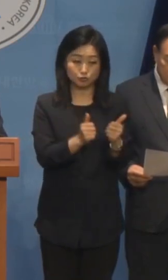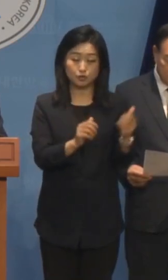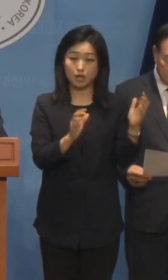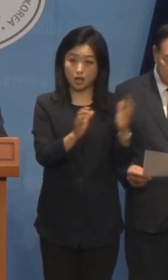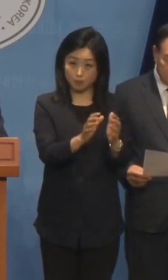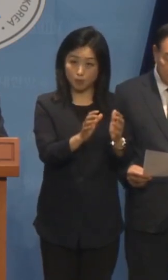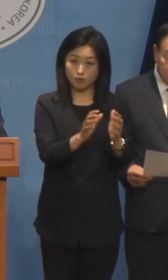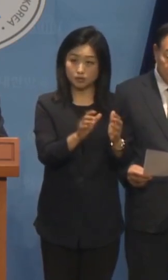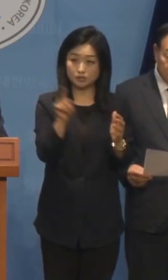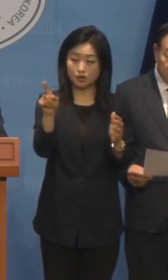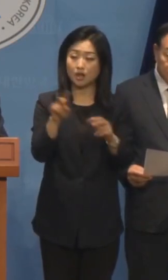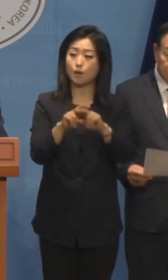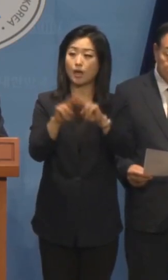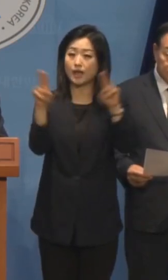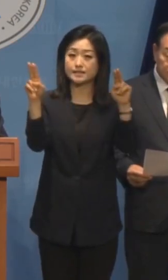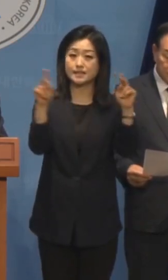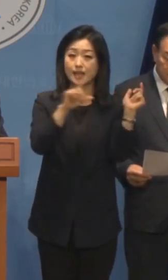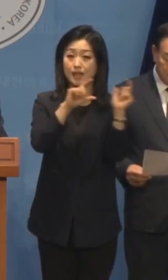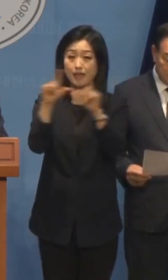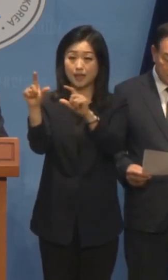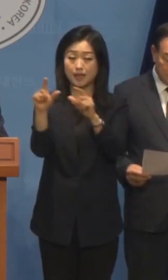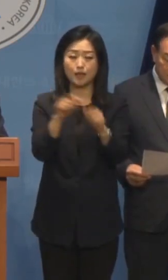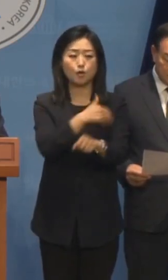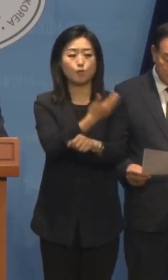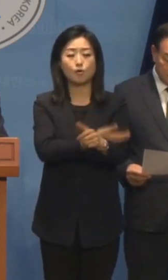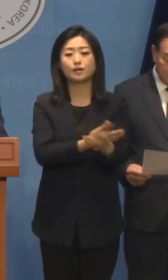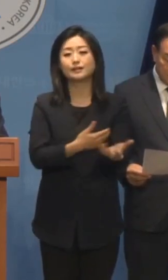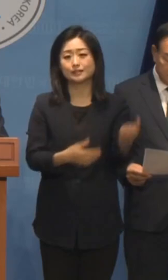충분히 이를 해제시킬 수 있습니다.